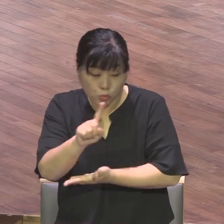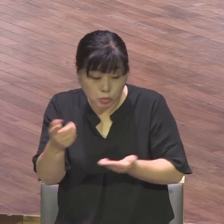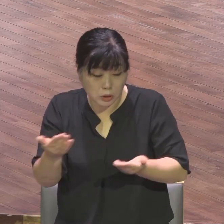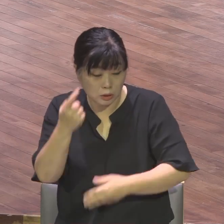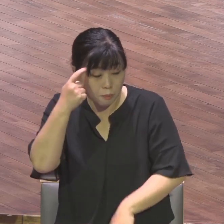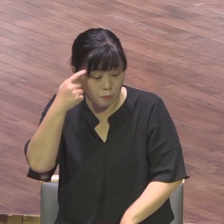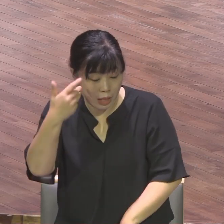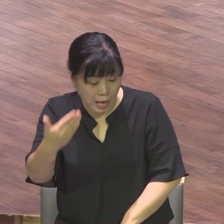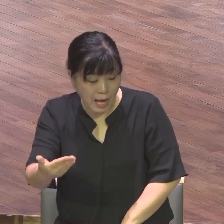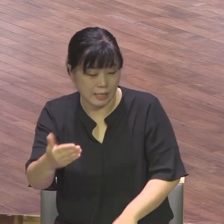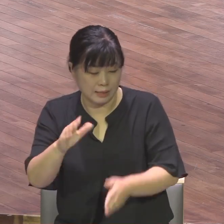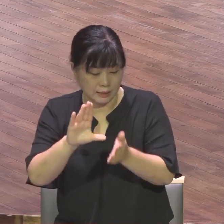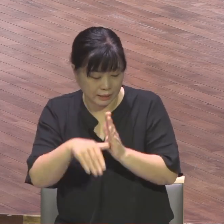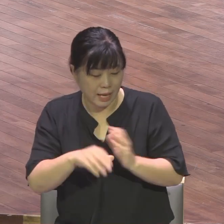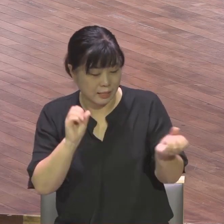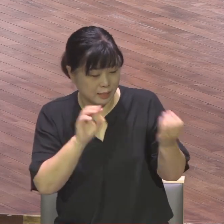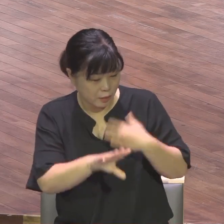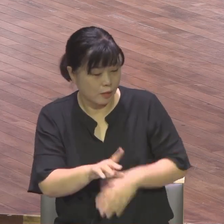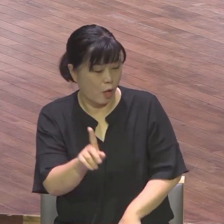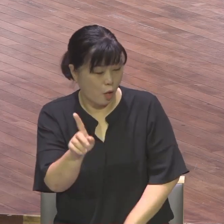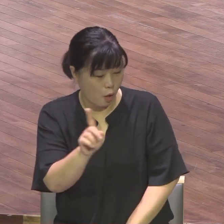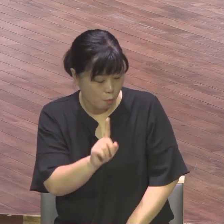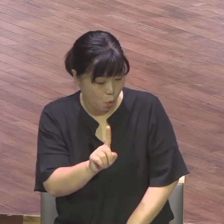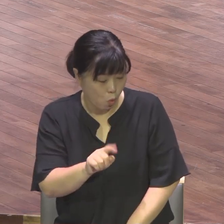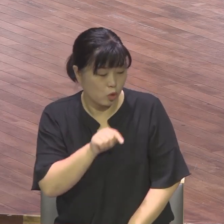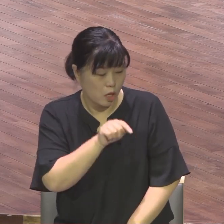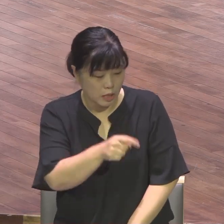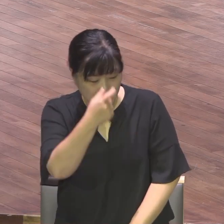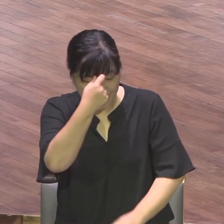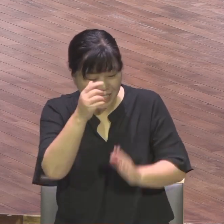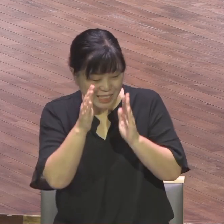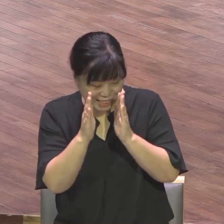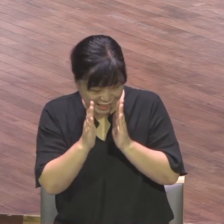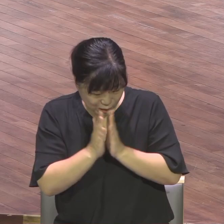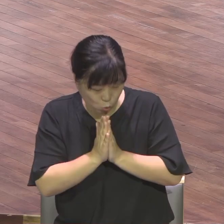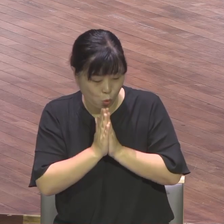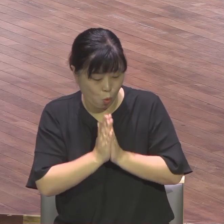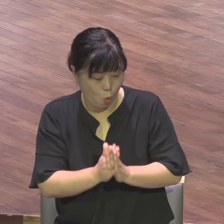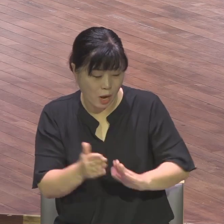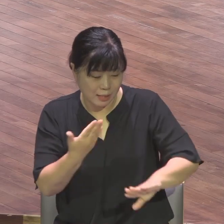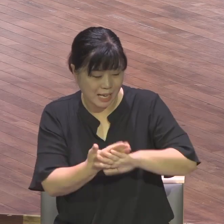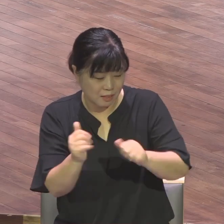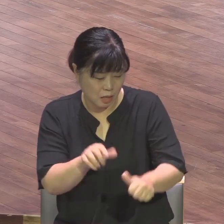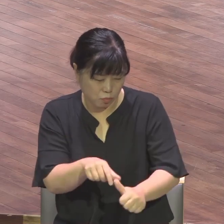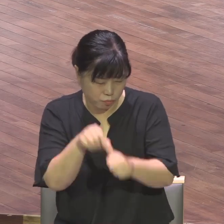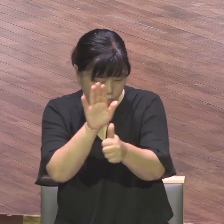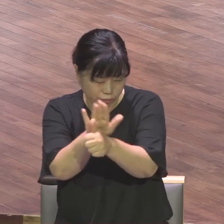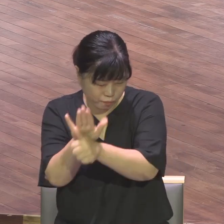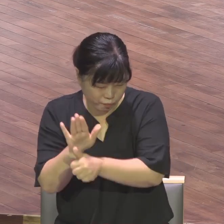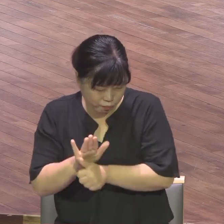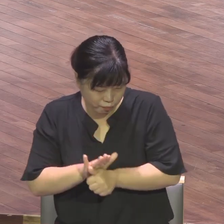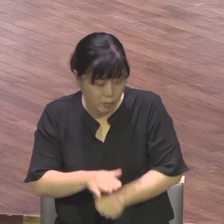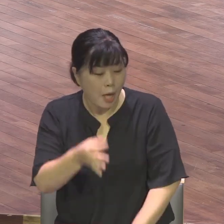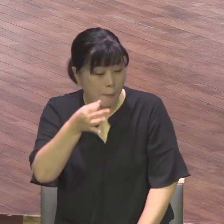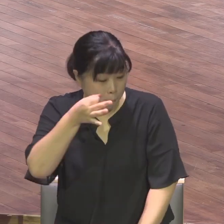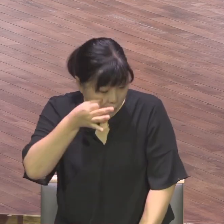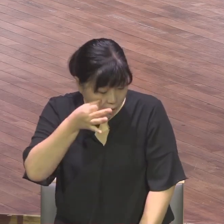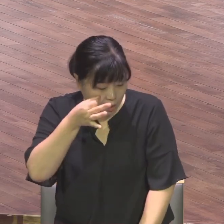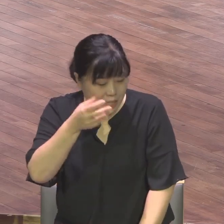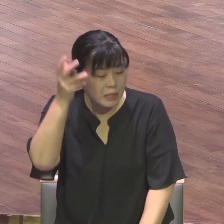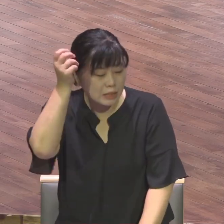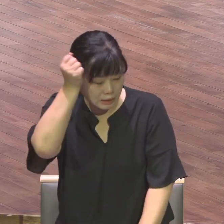두려워 이르되 주여 무슨 일이니까? 천사가 이르되 내 기도와 구제가 하나님 앞에